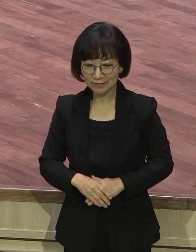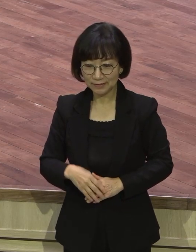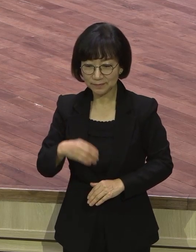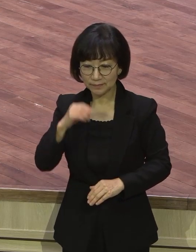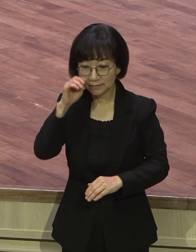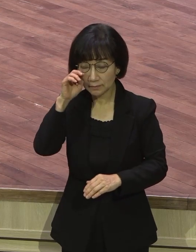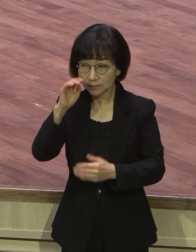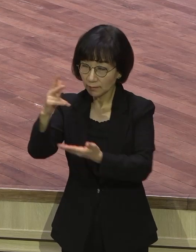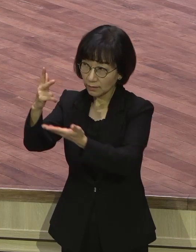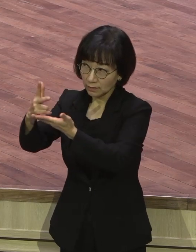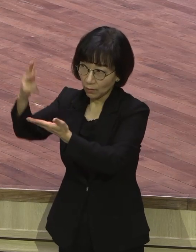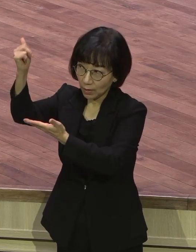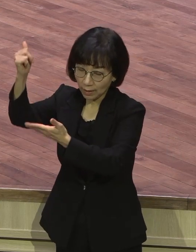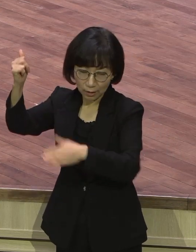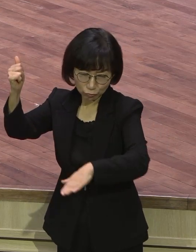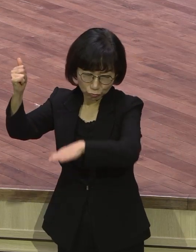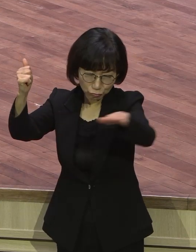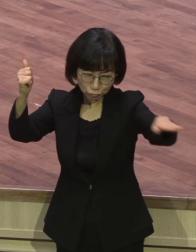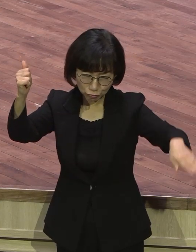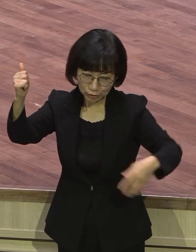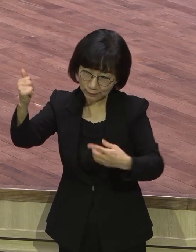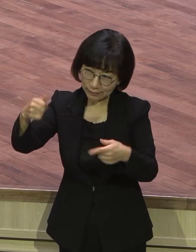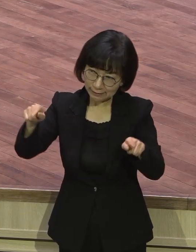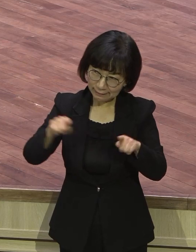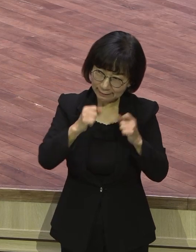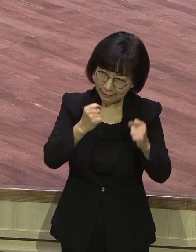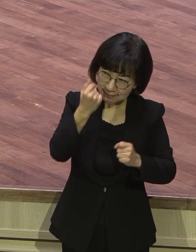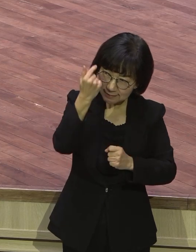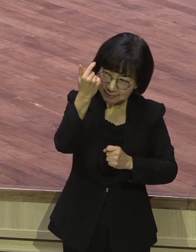요하께서 우리 중에 계시냐 안 계시냐